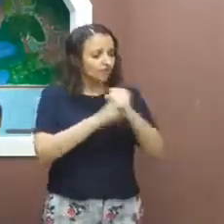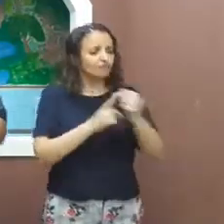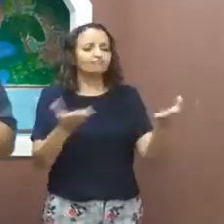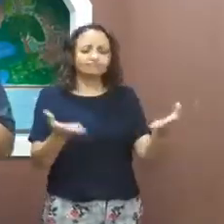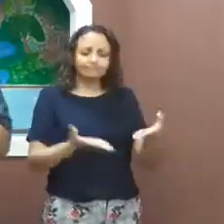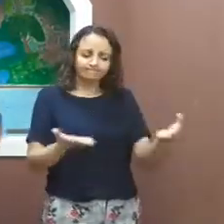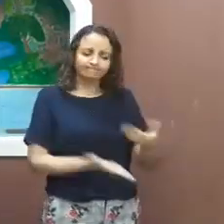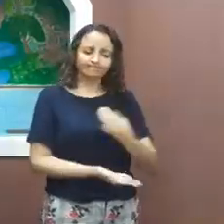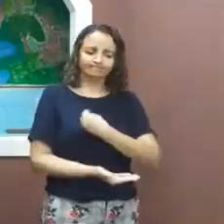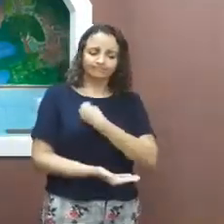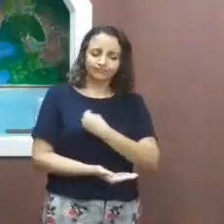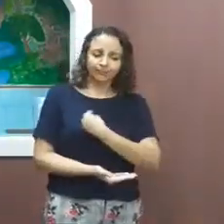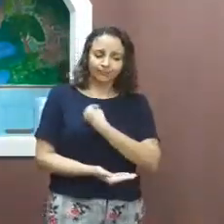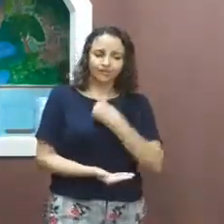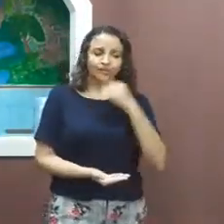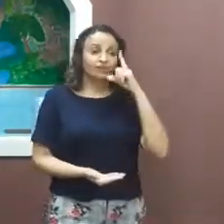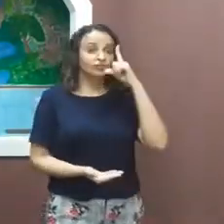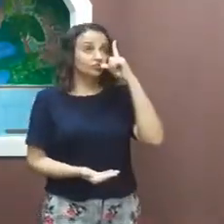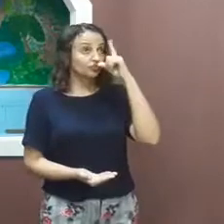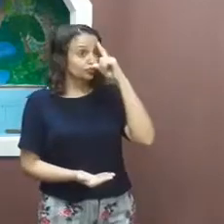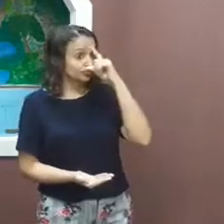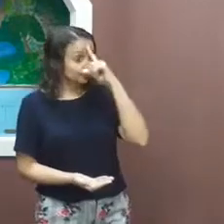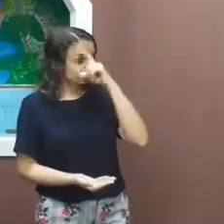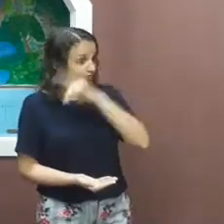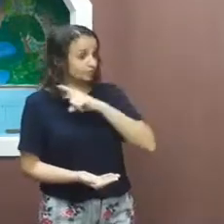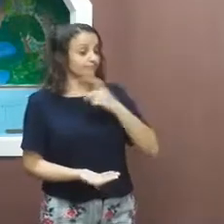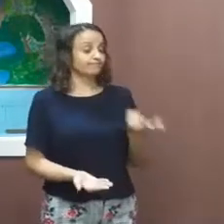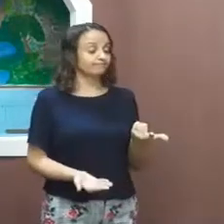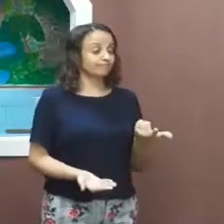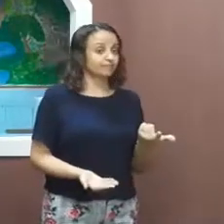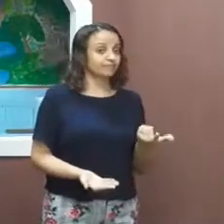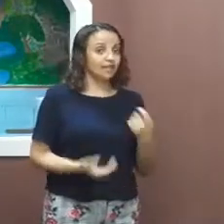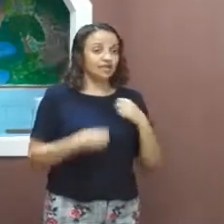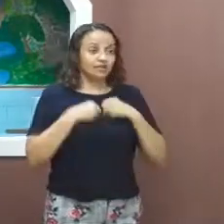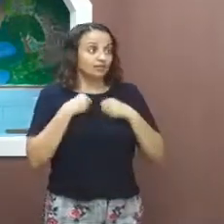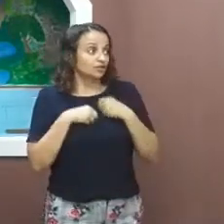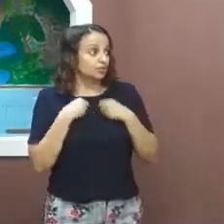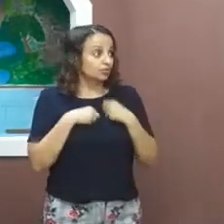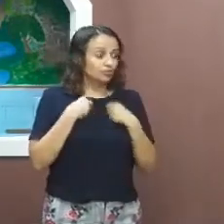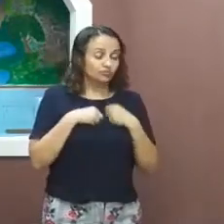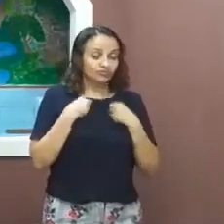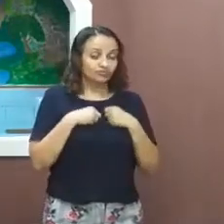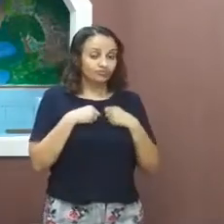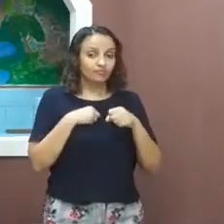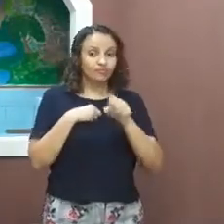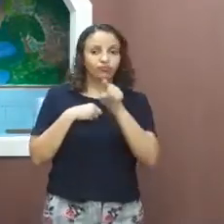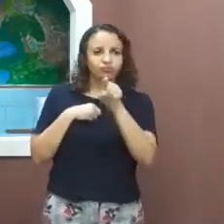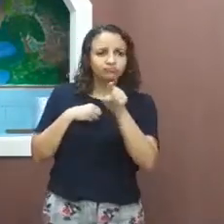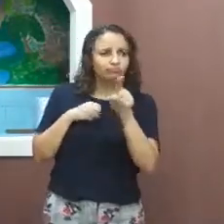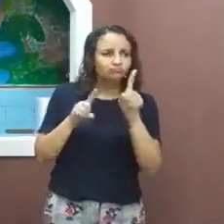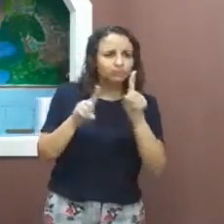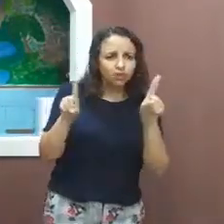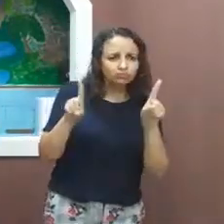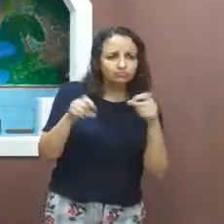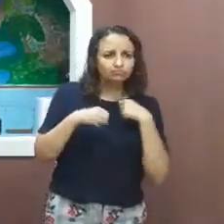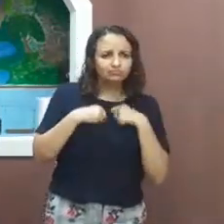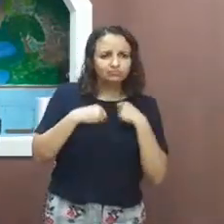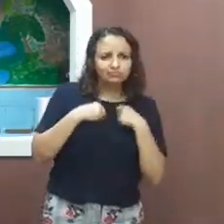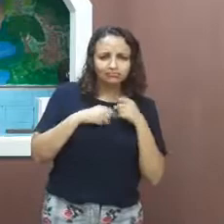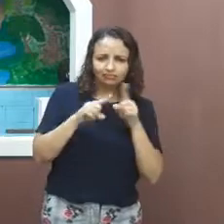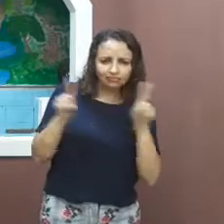vivido de uma maneira em que tem provocado cada dia mais viver ansioso. Se você não é ansioso, com certeza conhece alguém